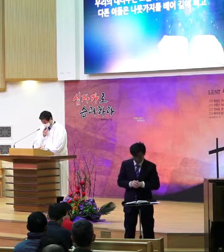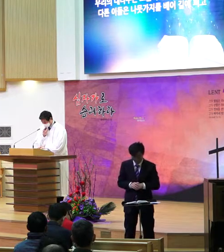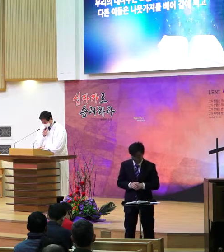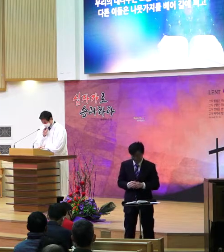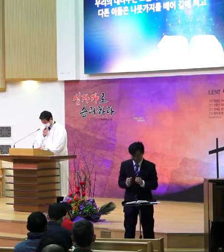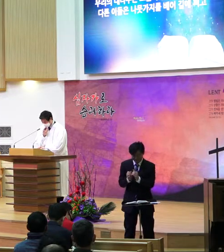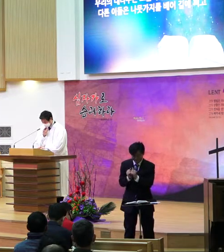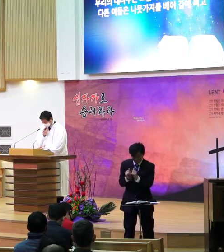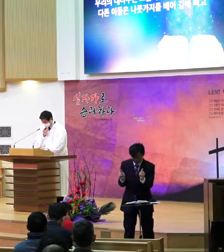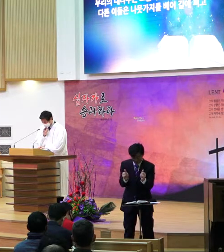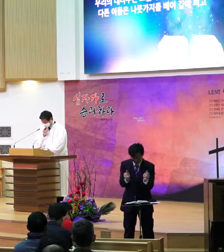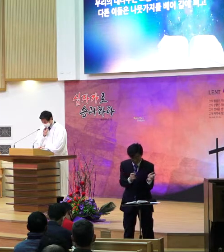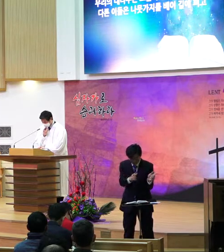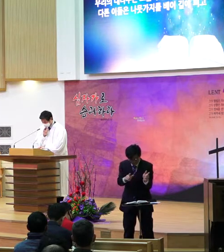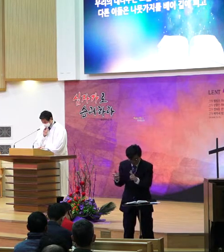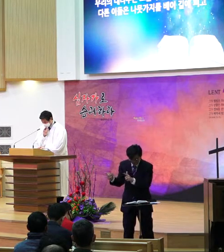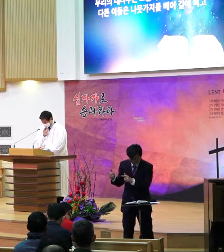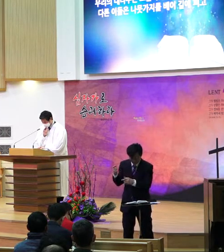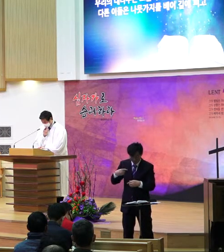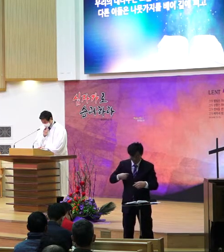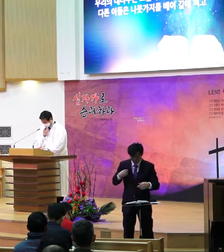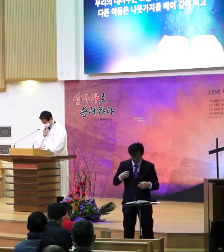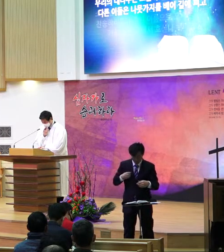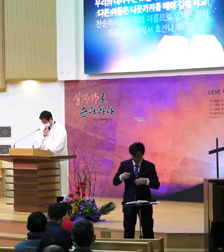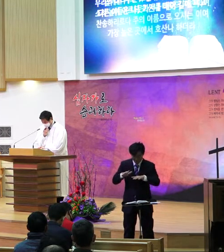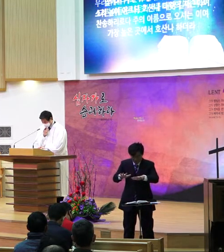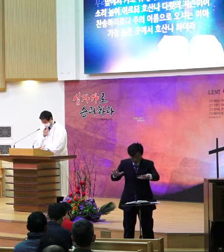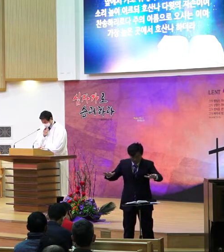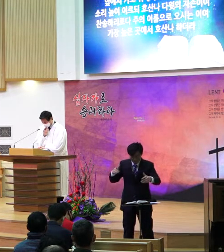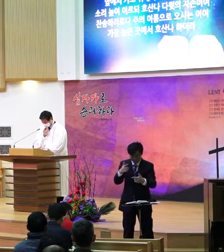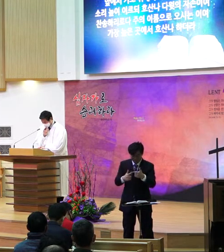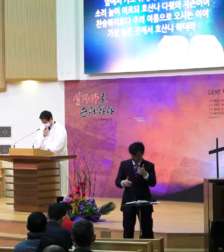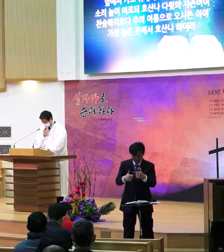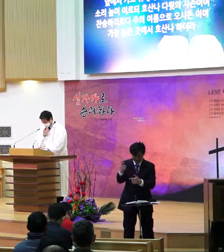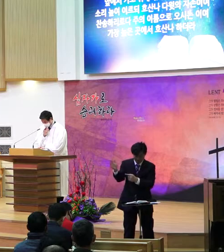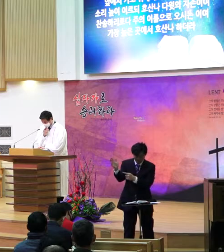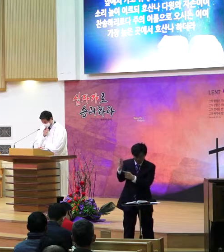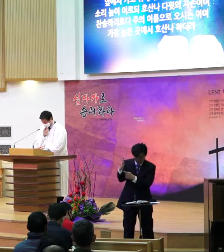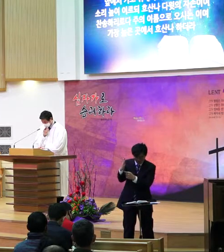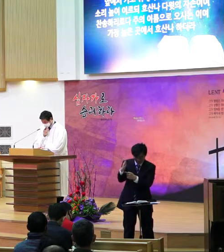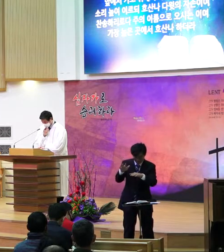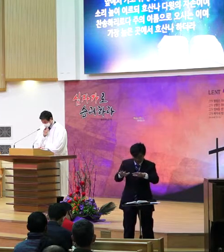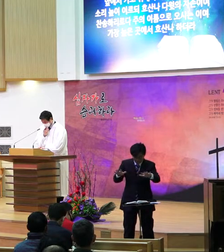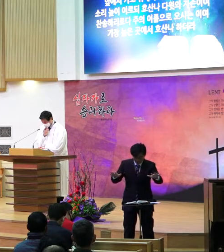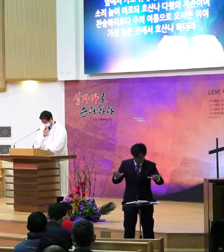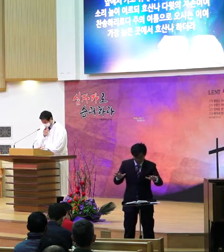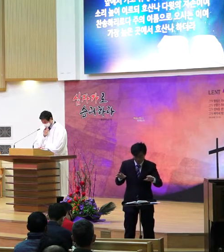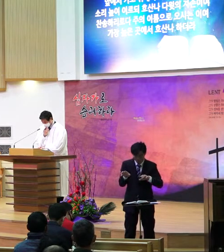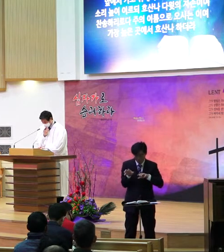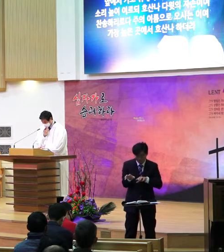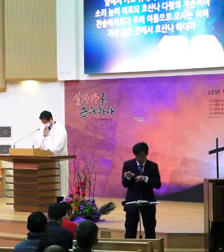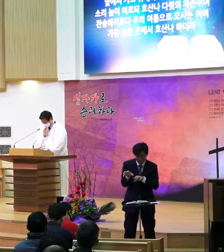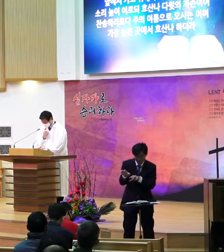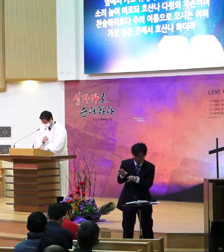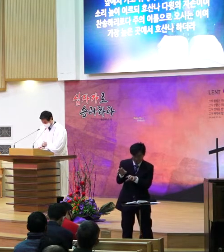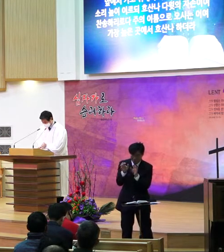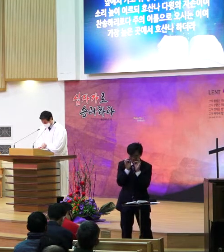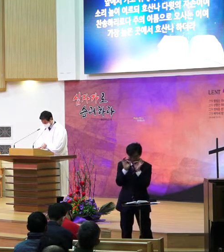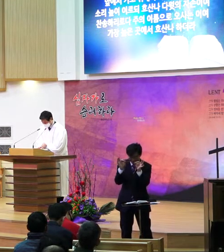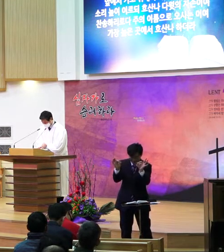길에 펴고 다른 이들은 나뭇가지를 베어 길에 펴고 앞에서 가고 뒤에서 따르는 무리가 소리 높여